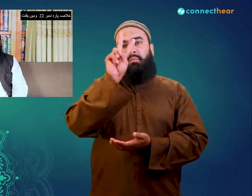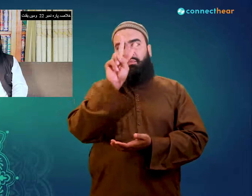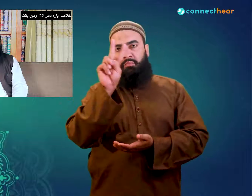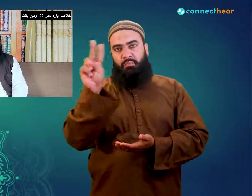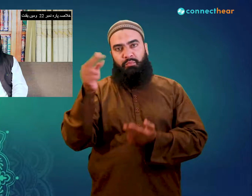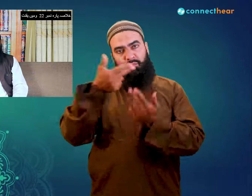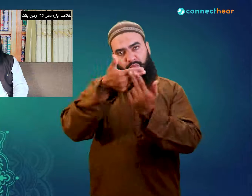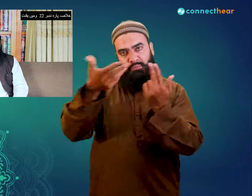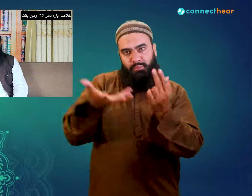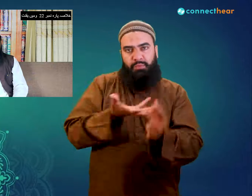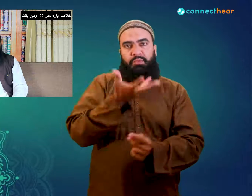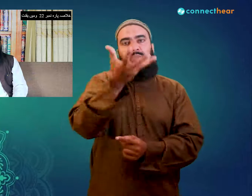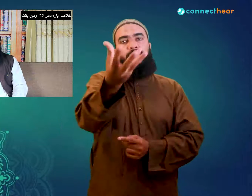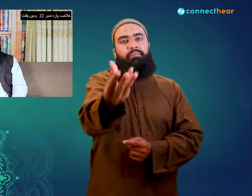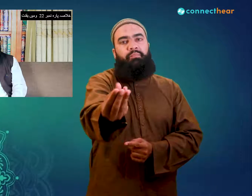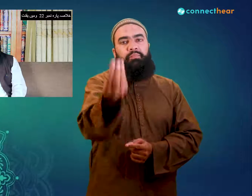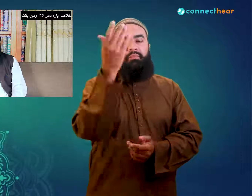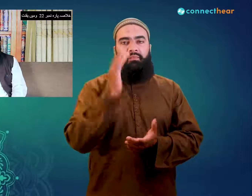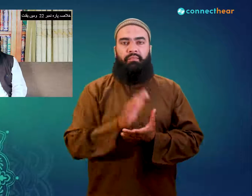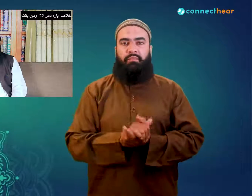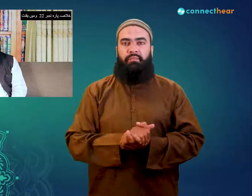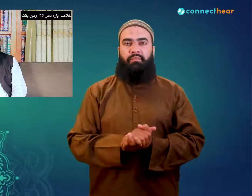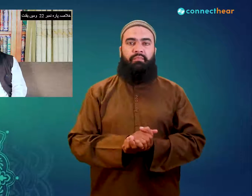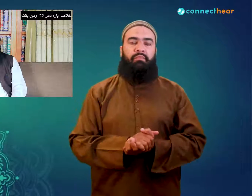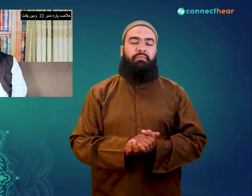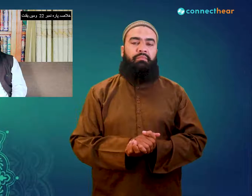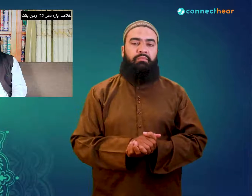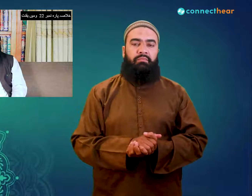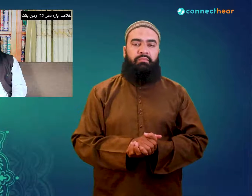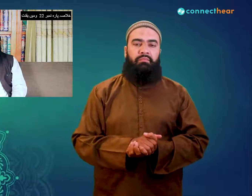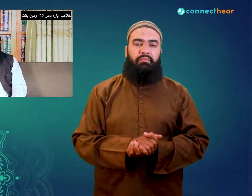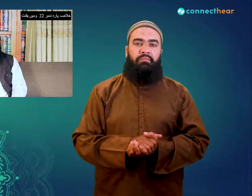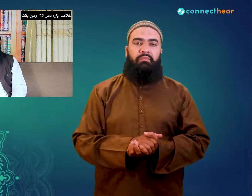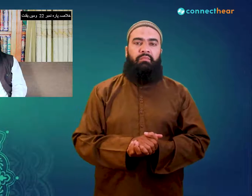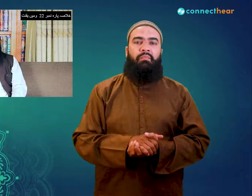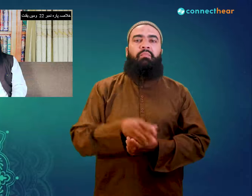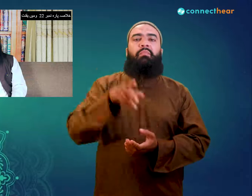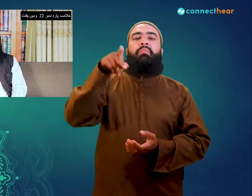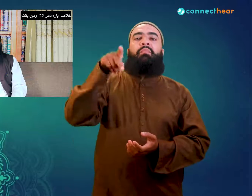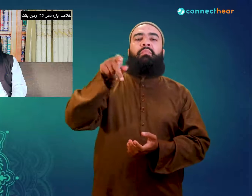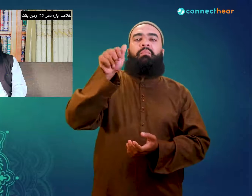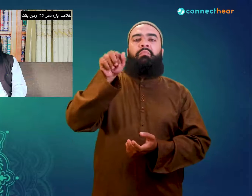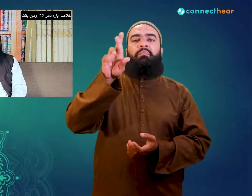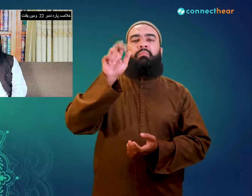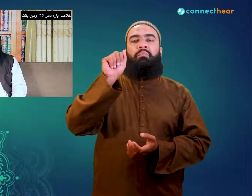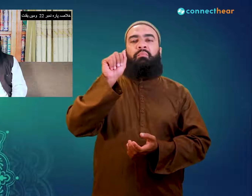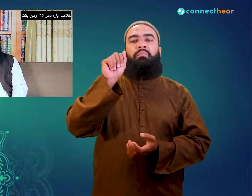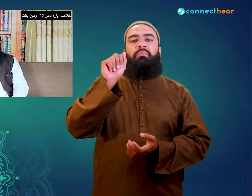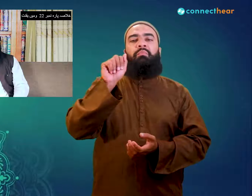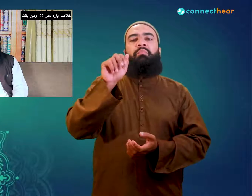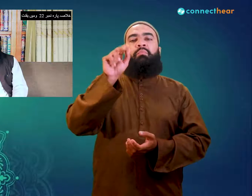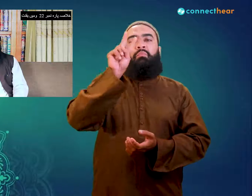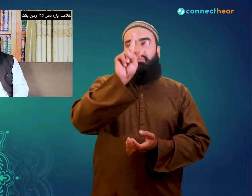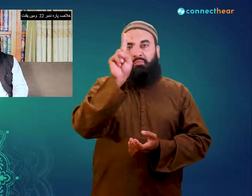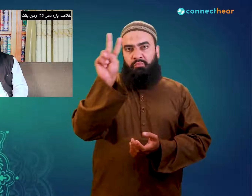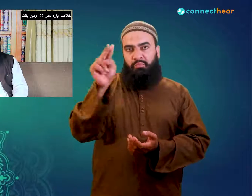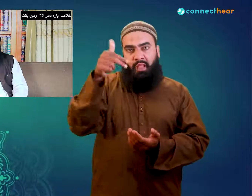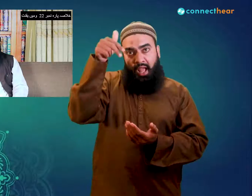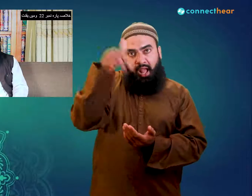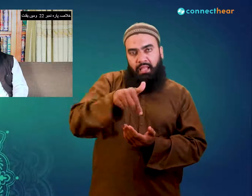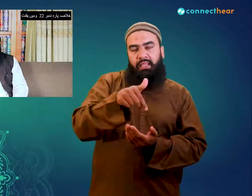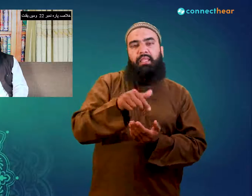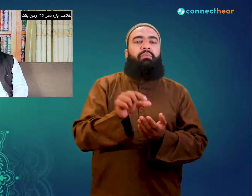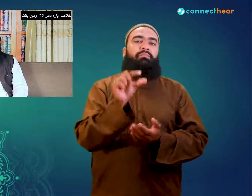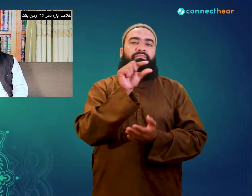کا خلاصہ آپ کی خدمت میں پیش ہے۔ پارہ نمبر 22 سورۃ الاحزاب کی آیت